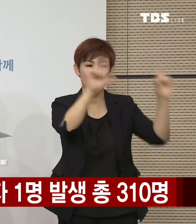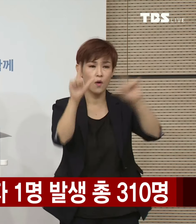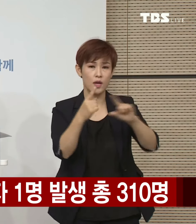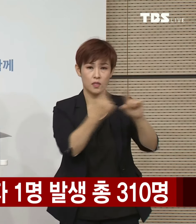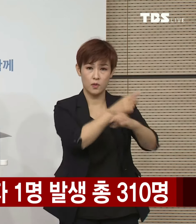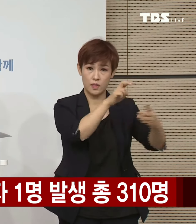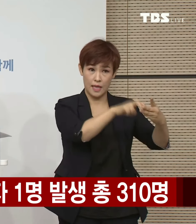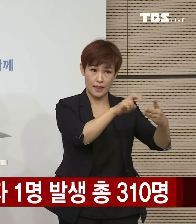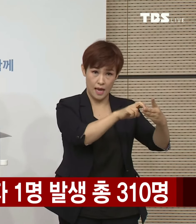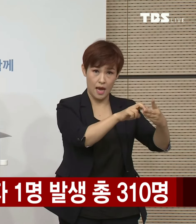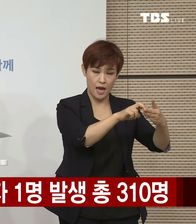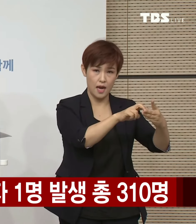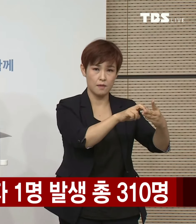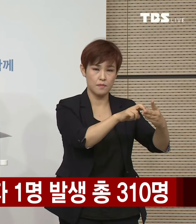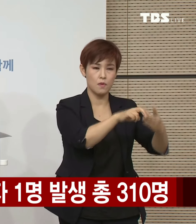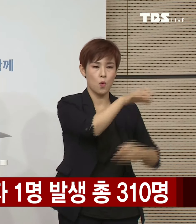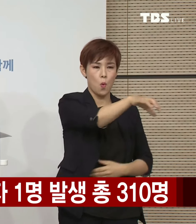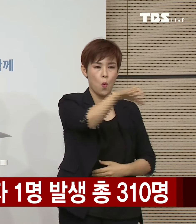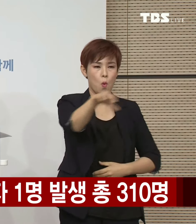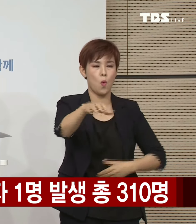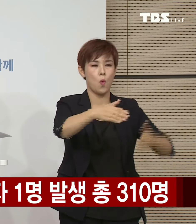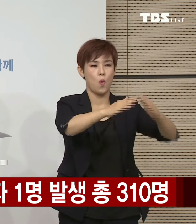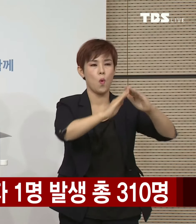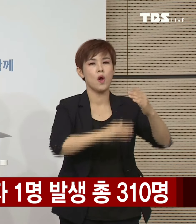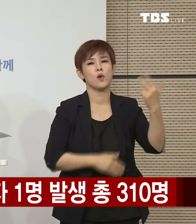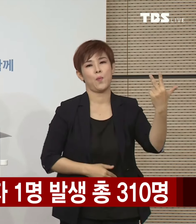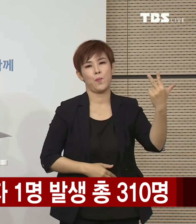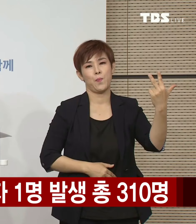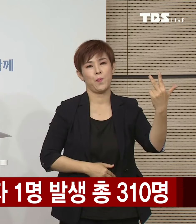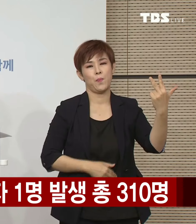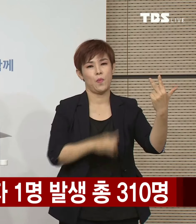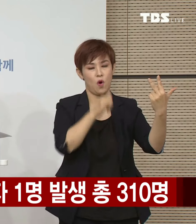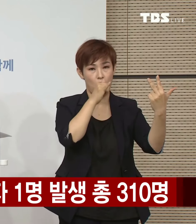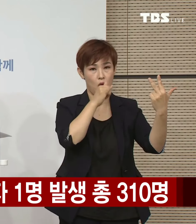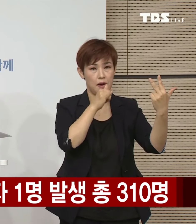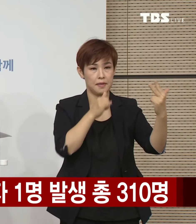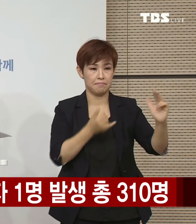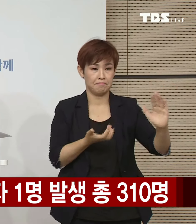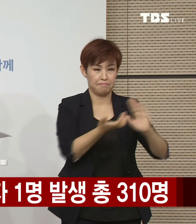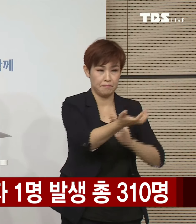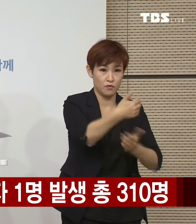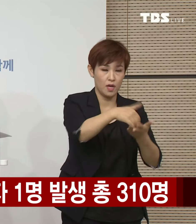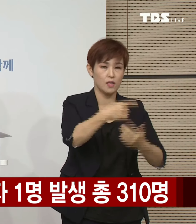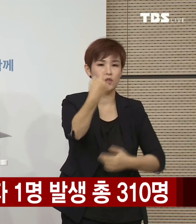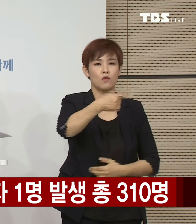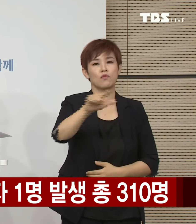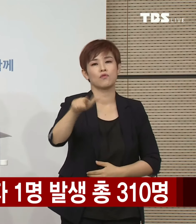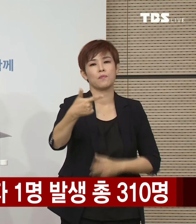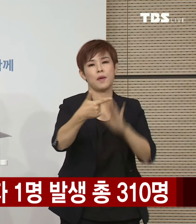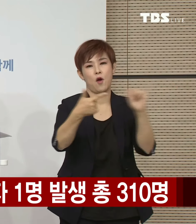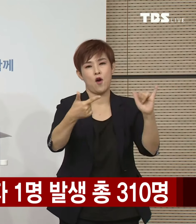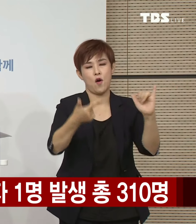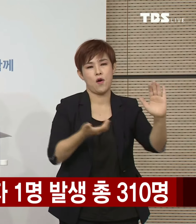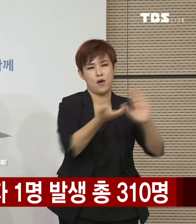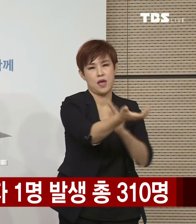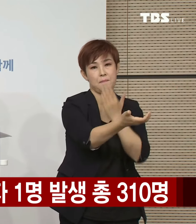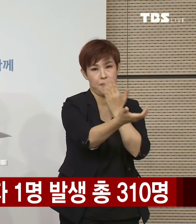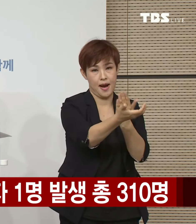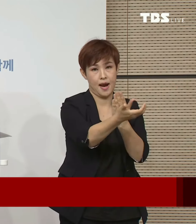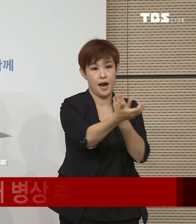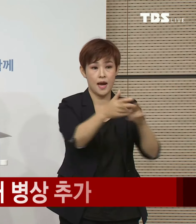생활치료센터는 현재 총 7개 시설을 운영 중으로 총 입소 규모는 약 1,600명 수준이며